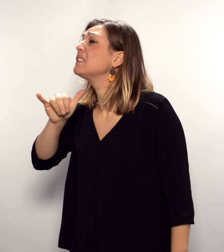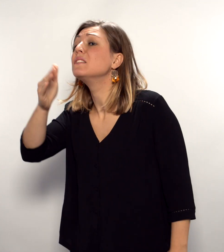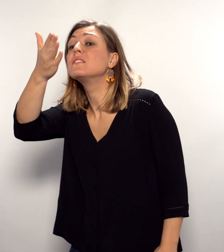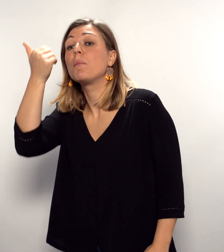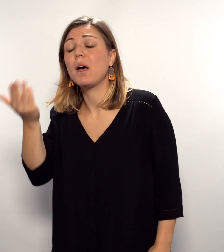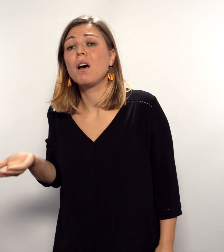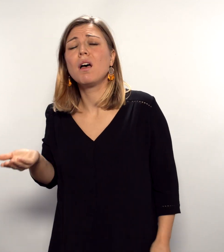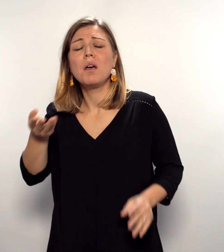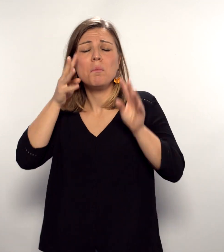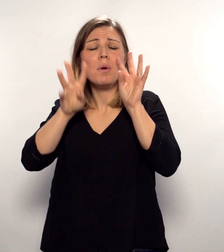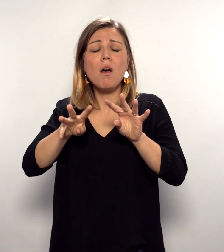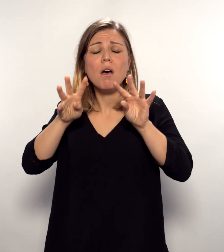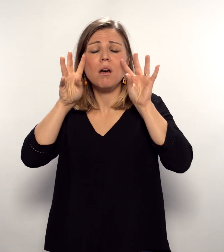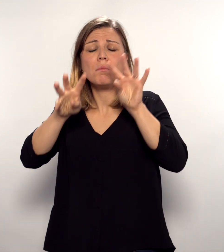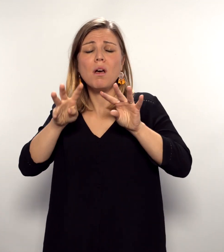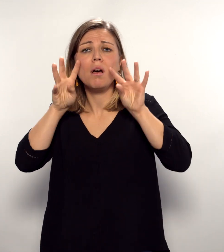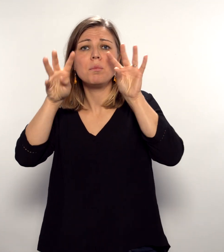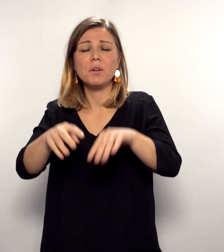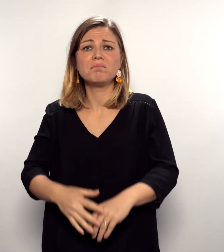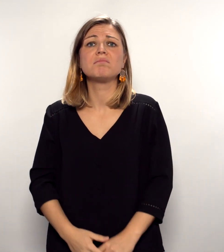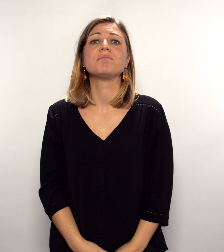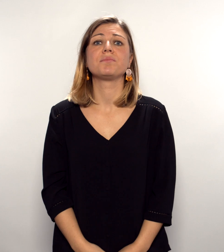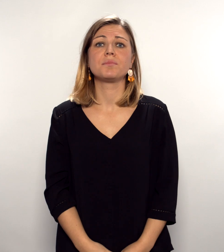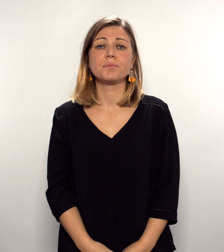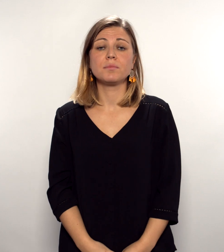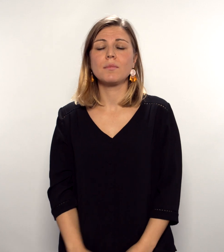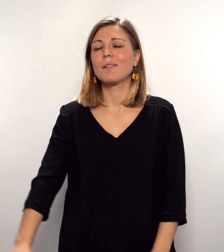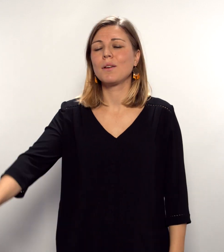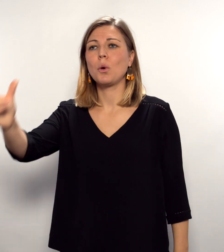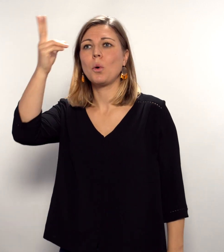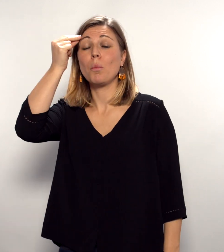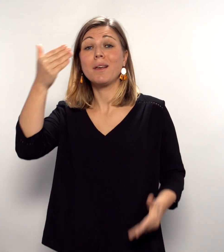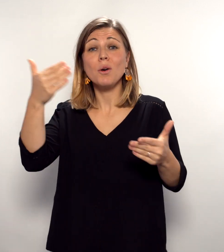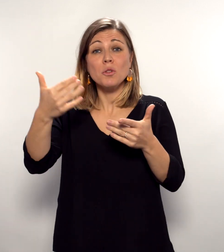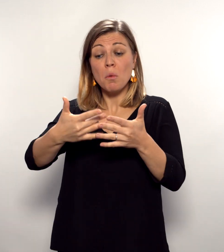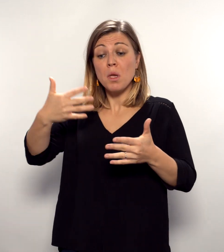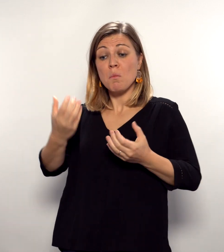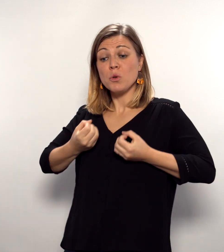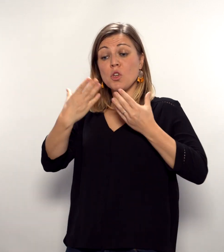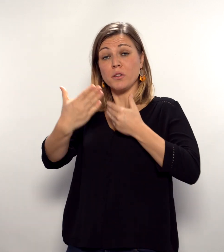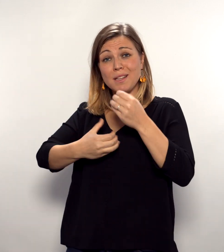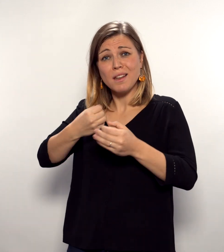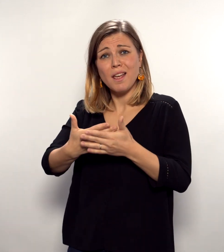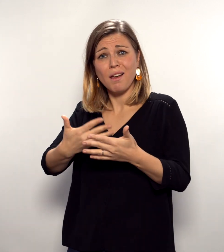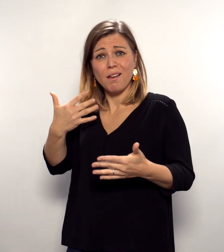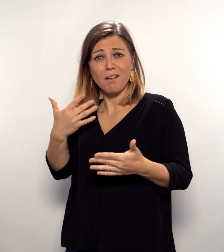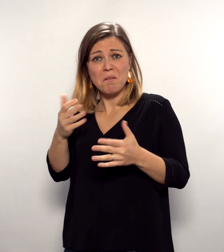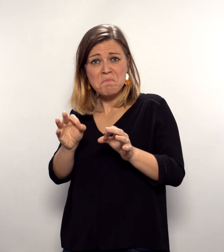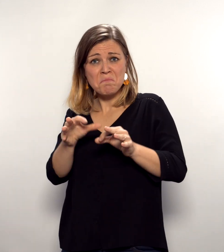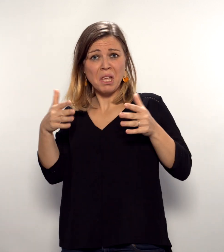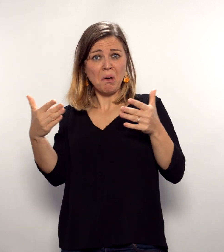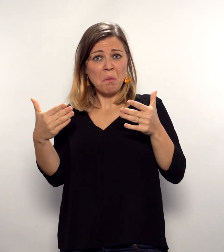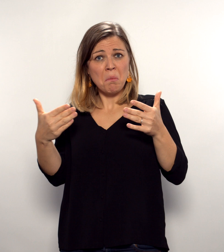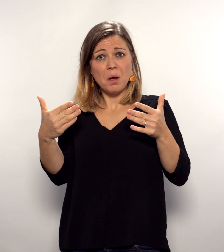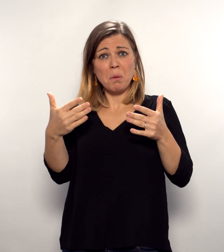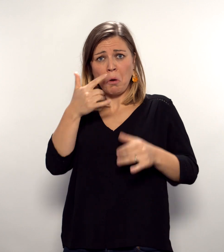sers. » Et j'ai pleuré toutes les larmes de mon corps. J'ai réalisé que depuis des années, en fait, je jouais